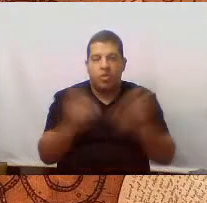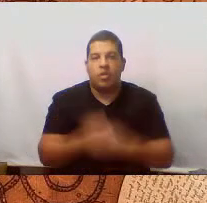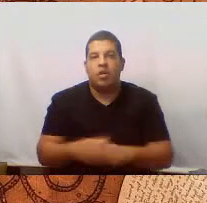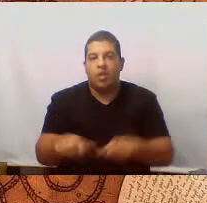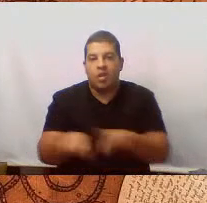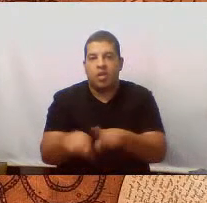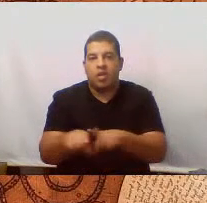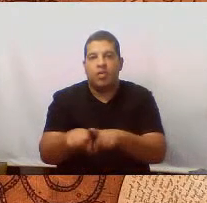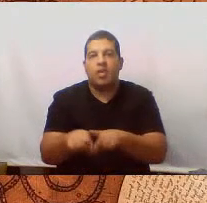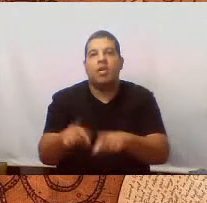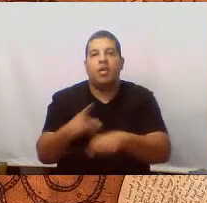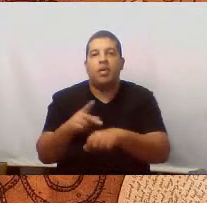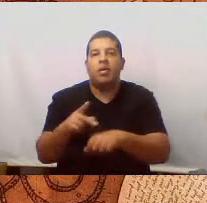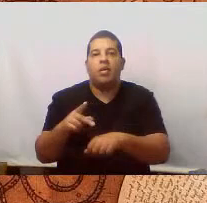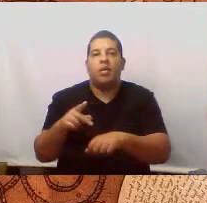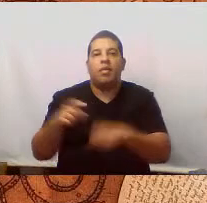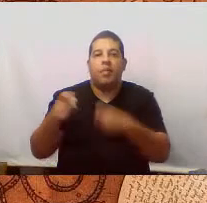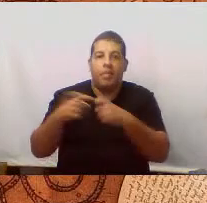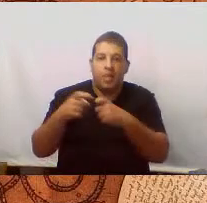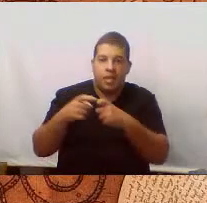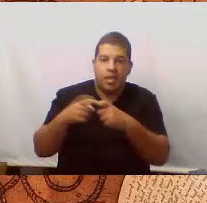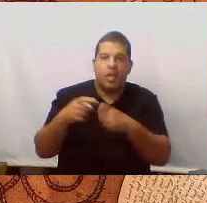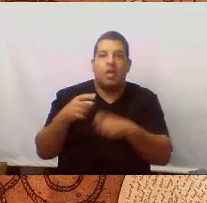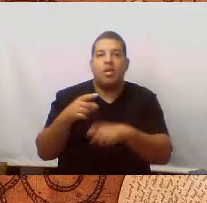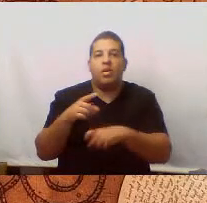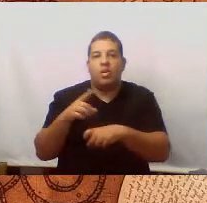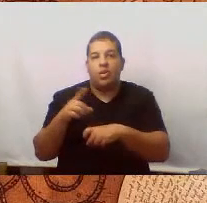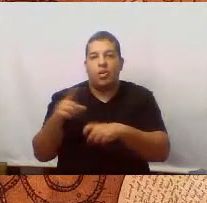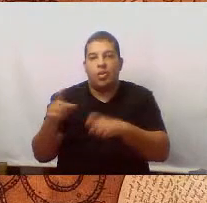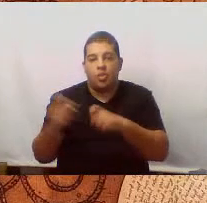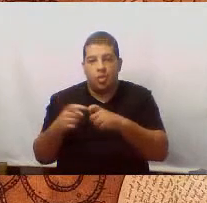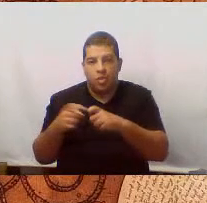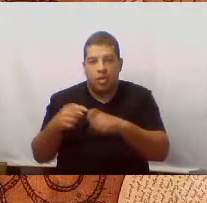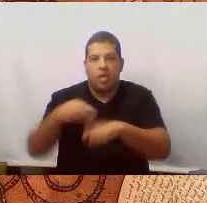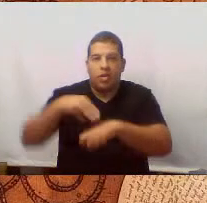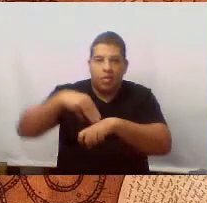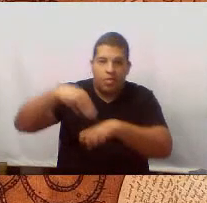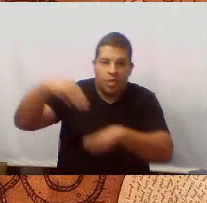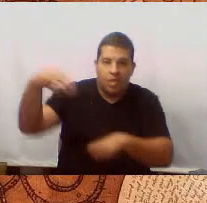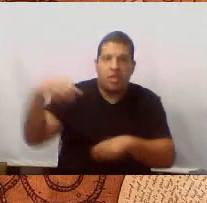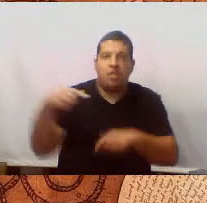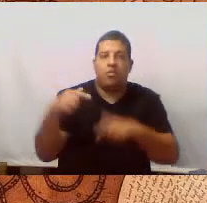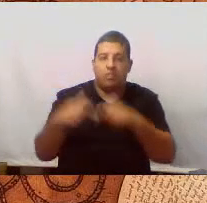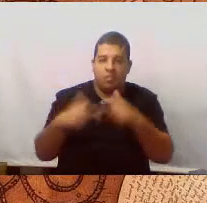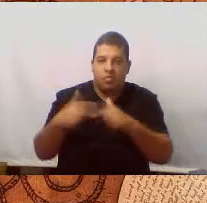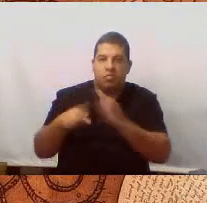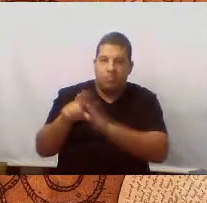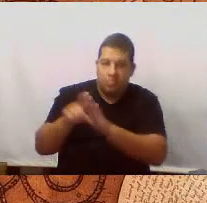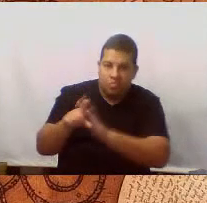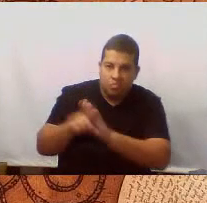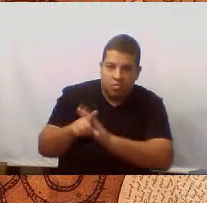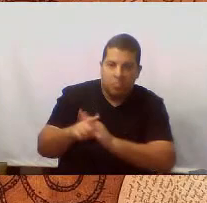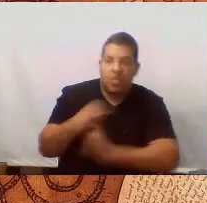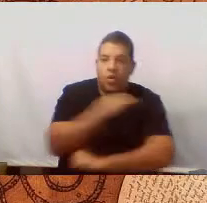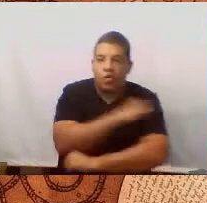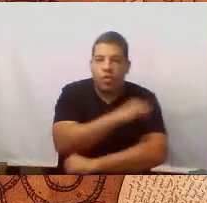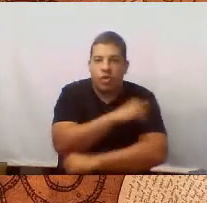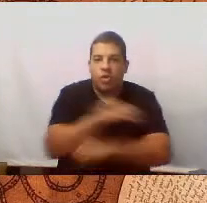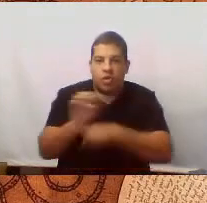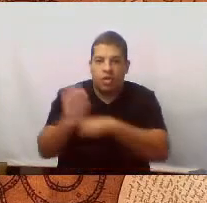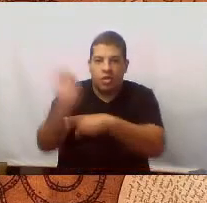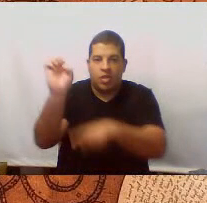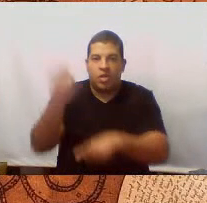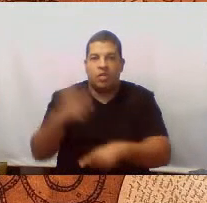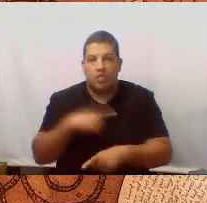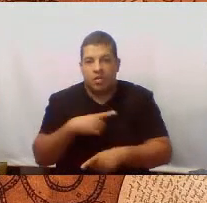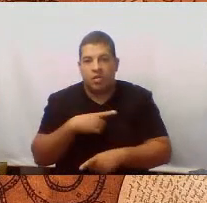Teoria Psicanalítica. Professora adjunto do Instituto de Medicina Social da Universidade do Estado do Rio de Janeiro,